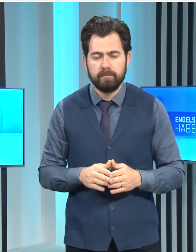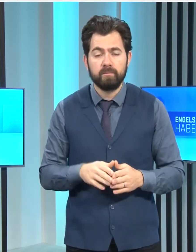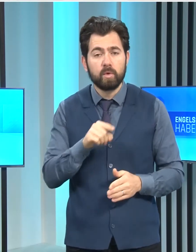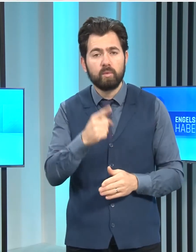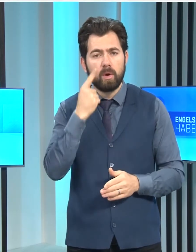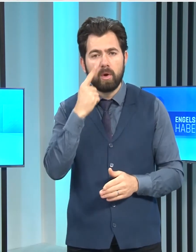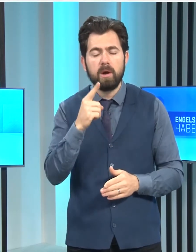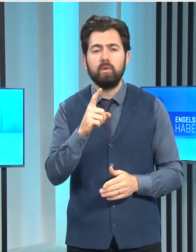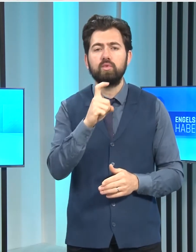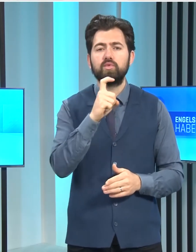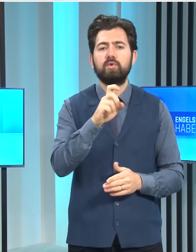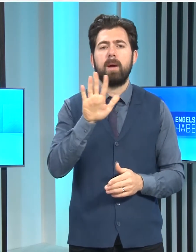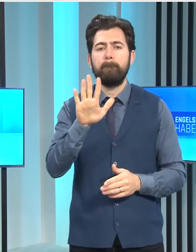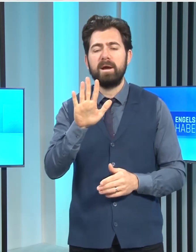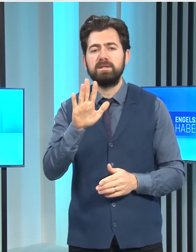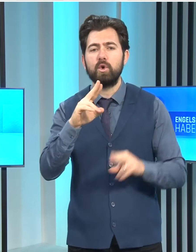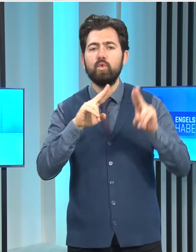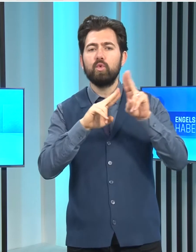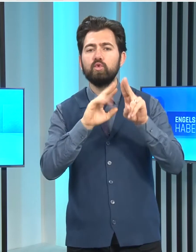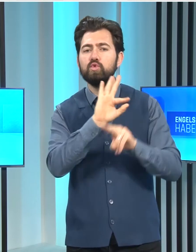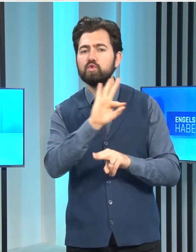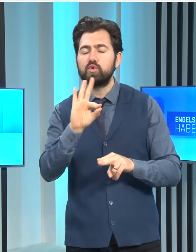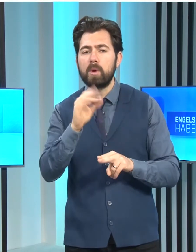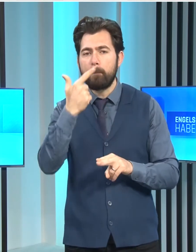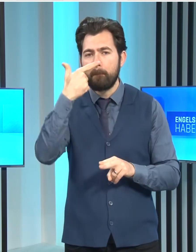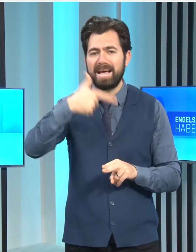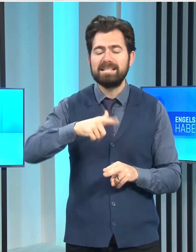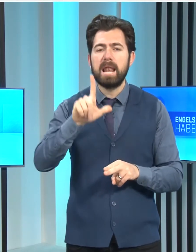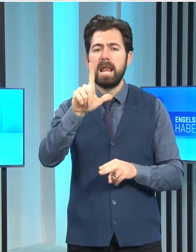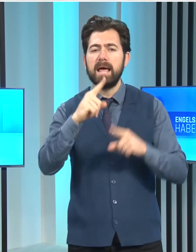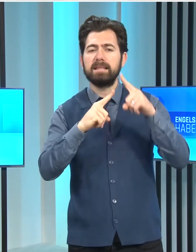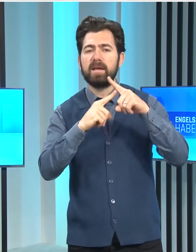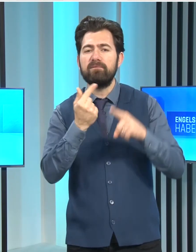Buna göre 95 oktan kurşunsuz benzinin litresi